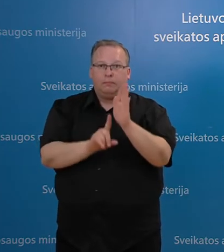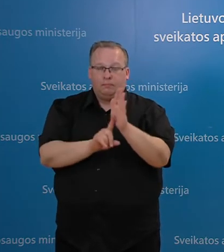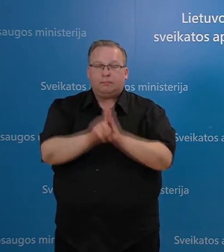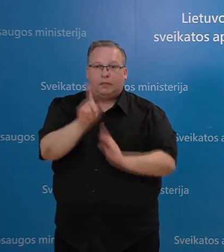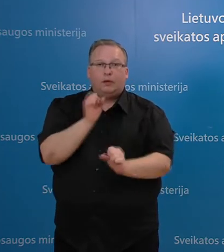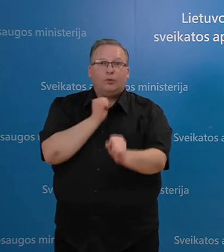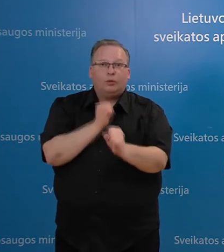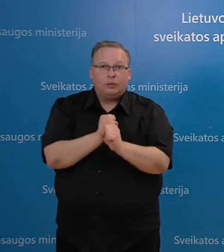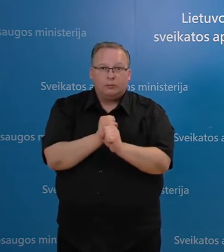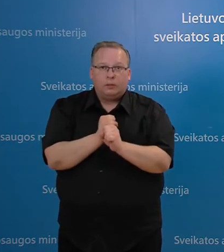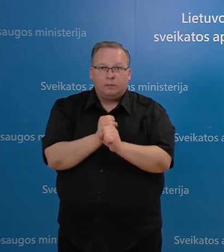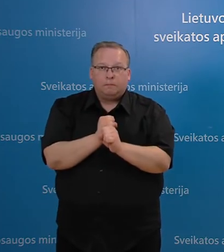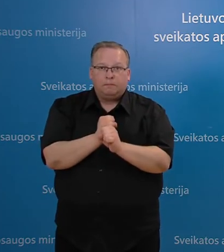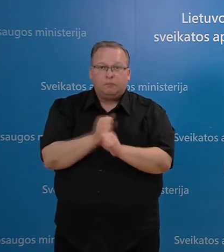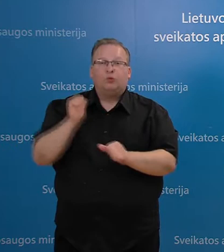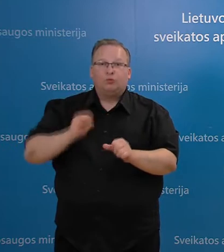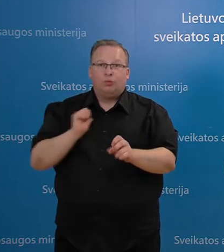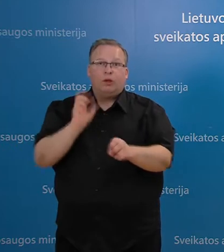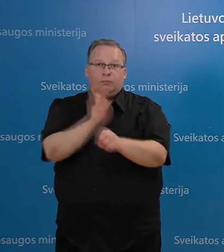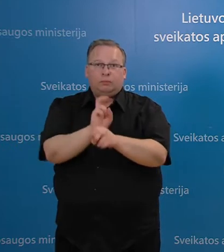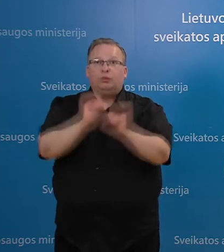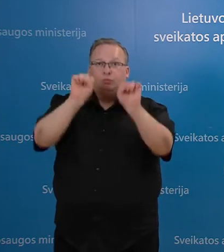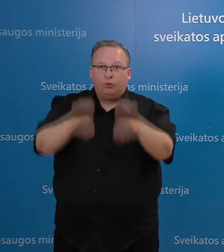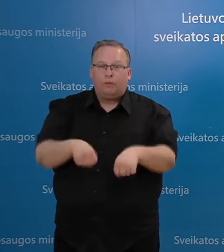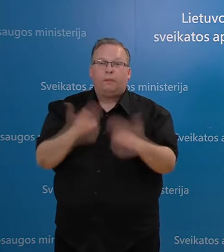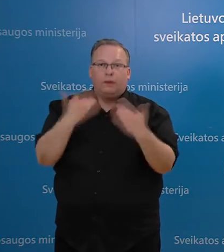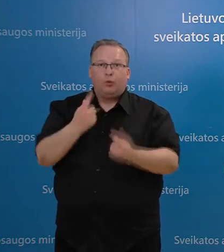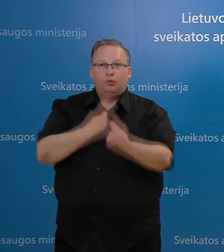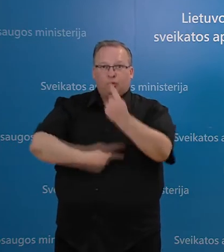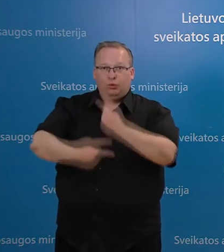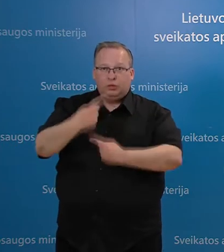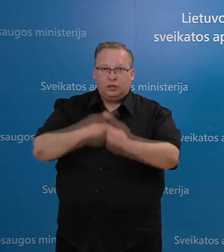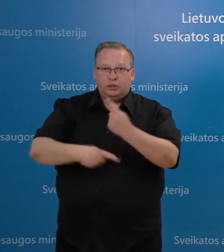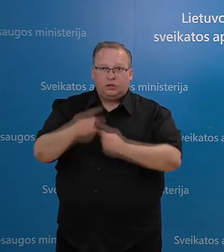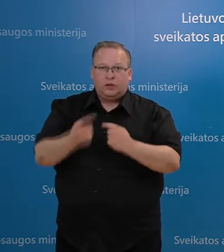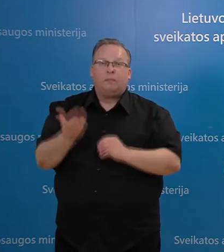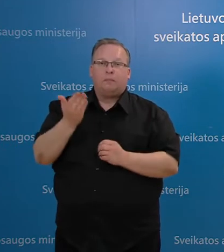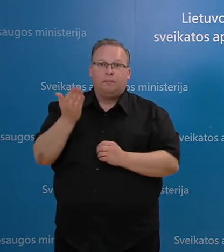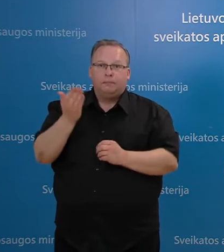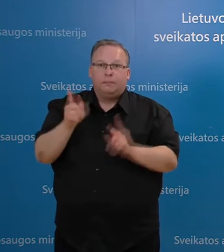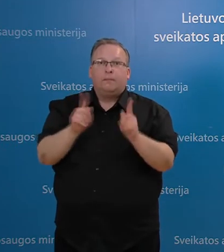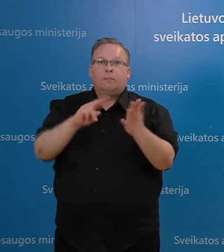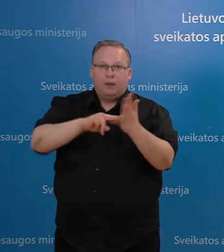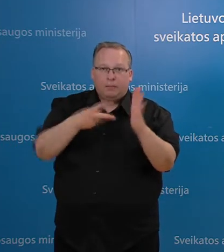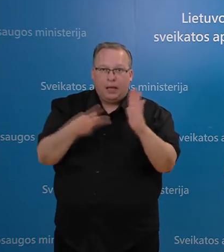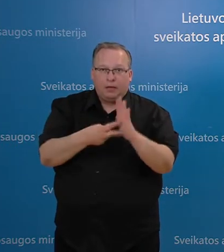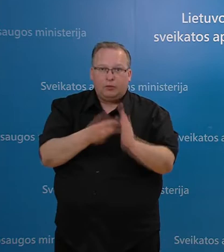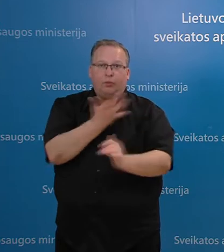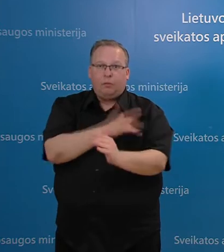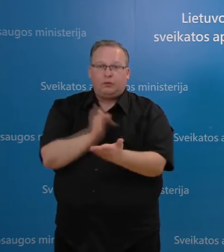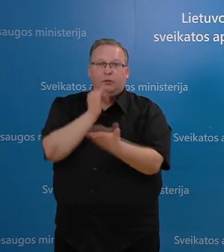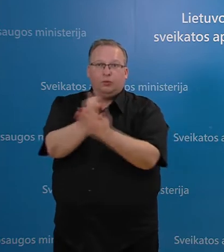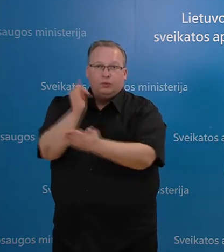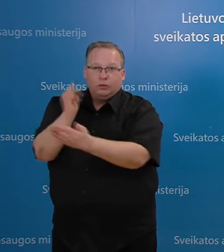atverti duris pacientam, tai yra grįžta prie planinių paslaugų teikimo.